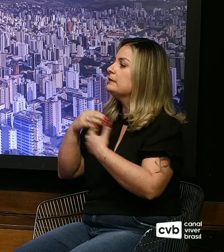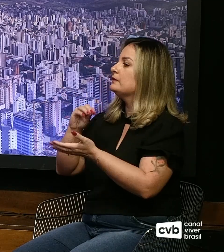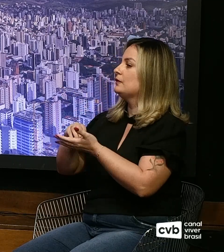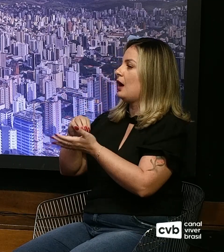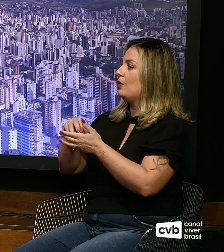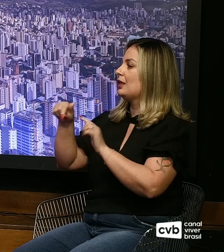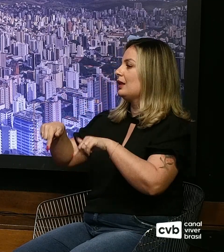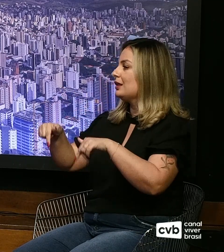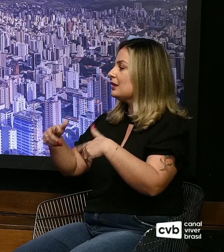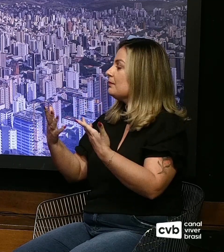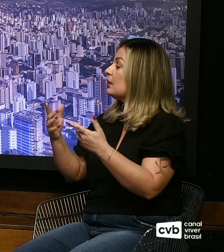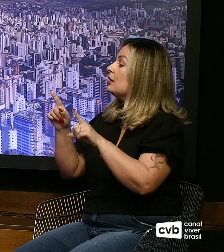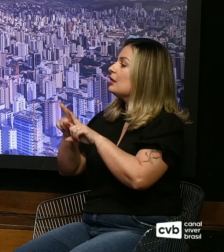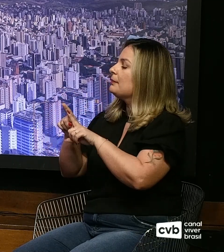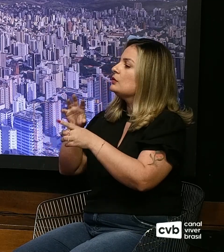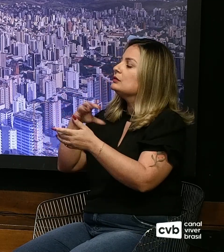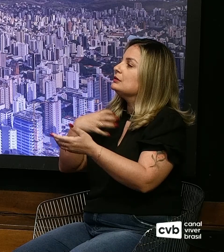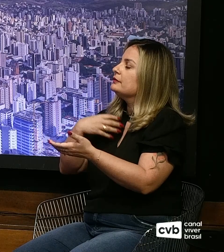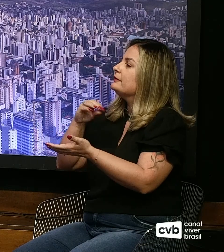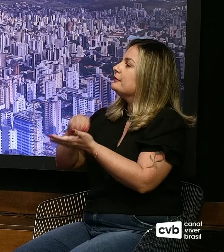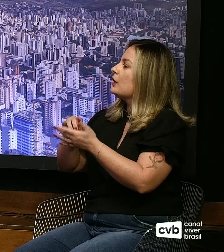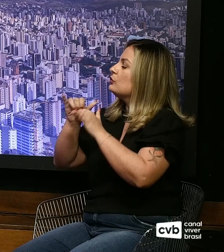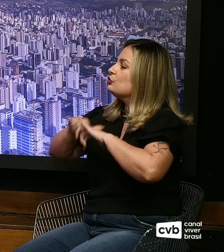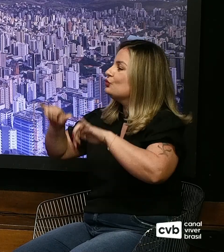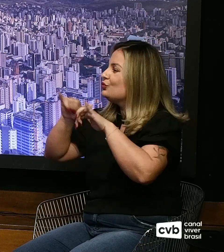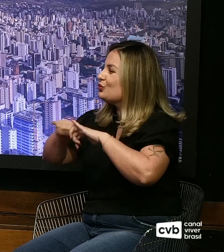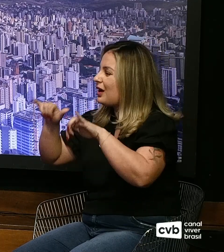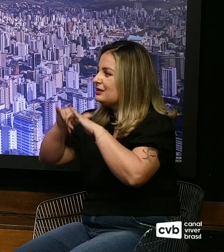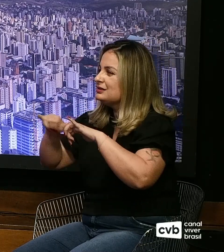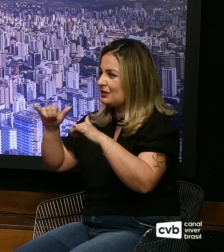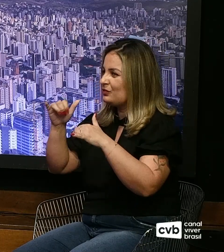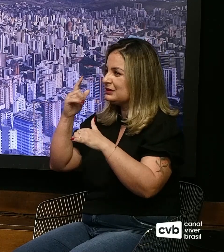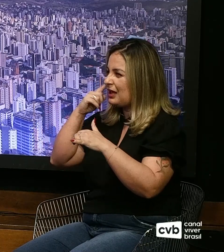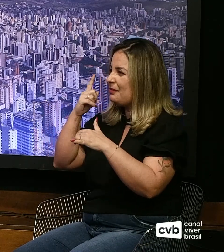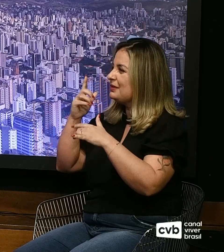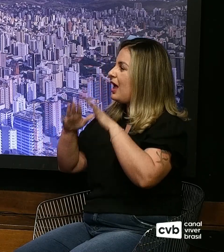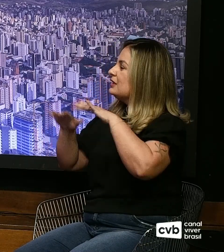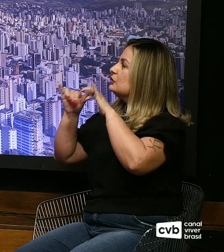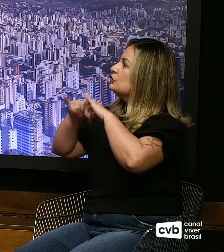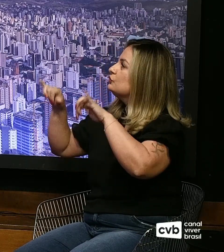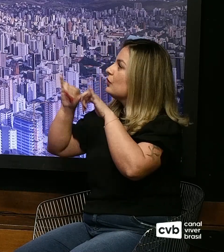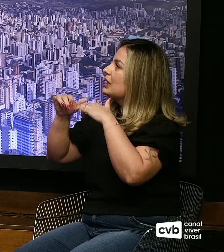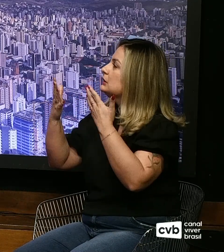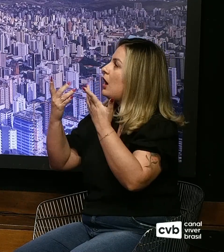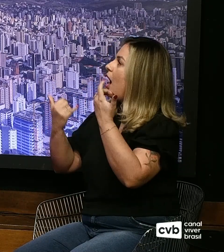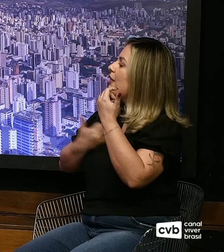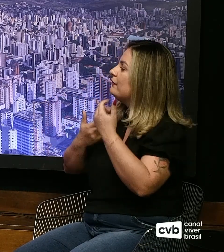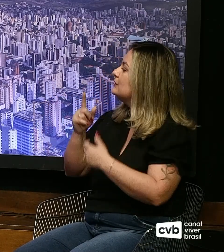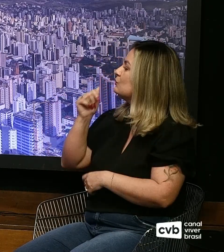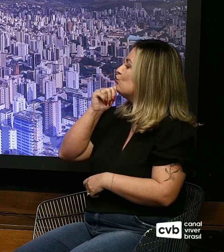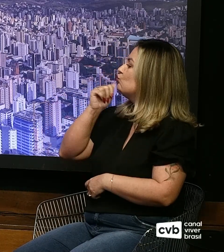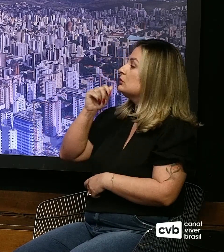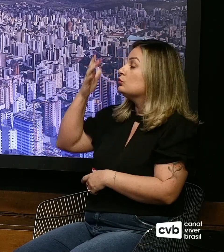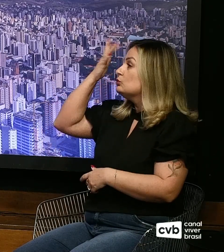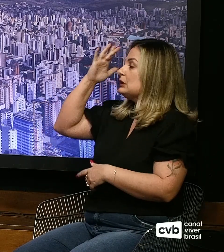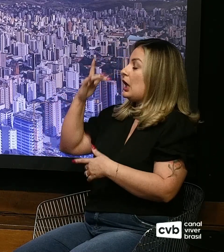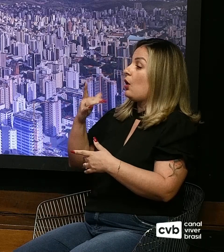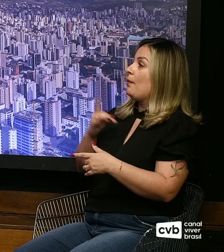mas eu sinto falta de ter a divulgação também, para a gente poder estar nesses espaços.